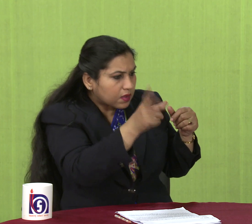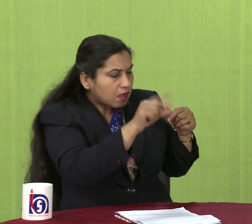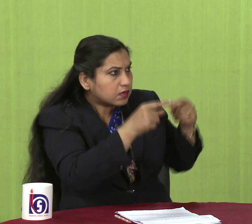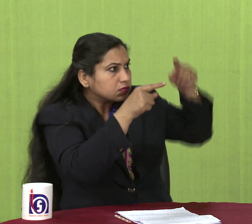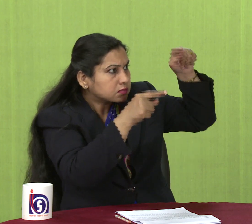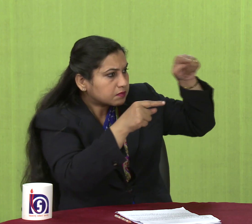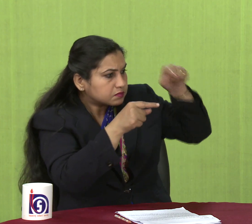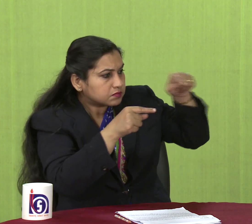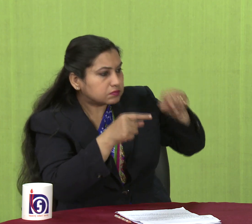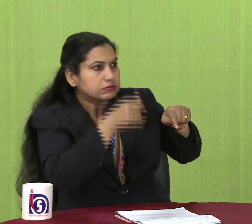अलंकार है।